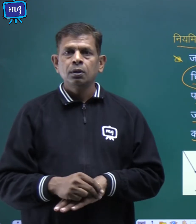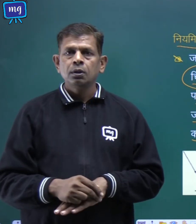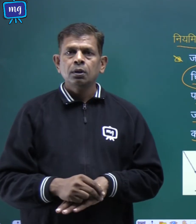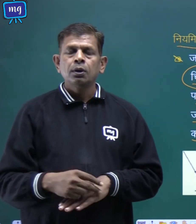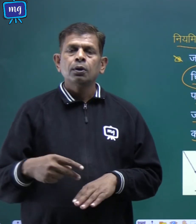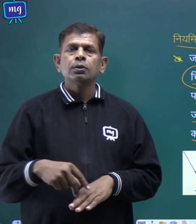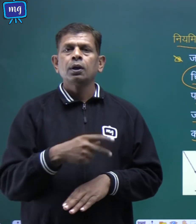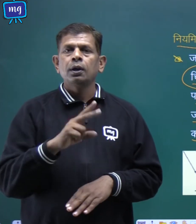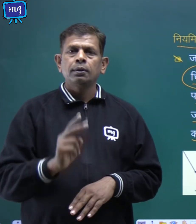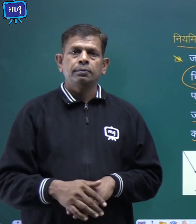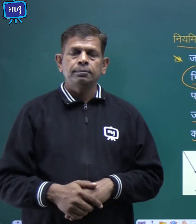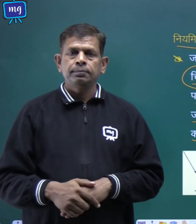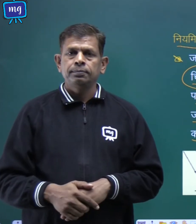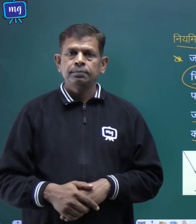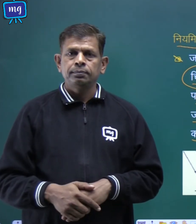टकराने से होता है।